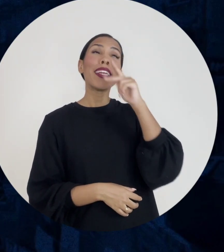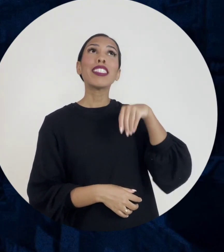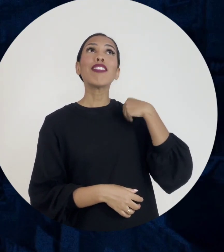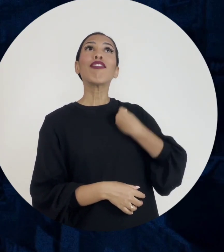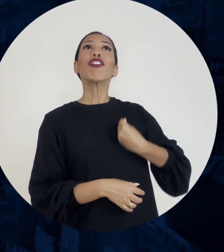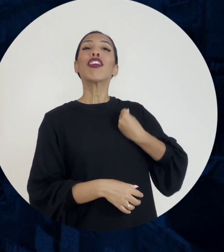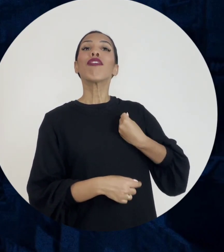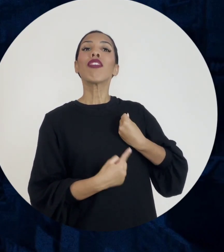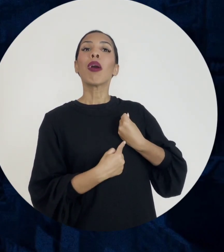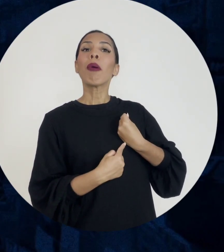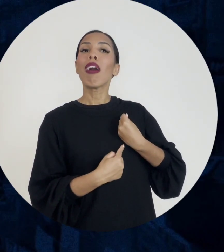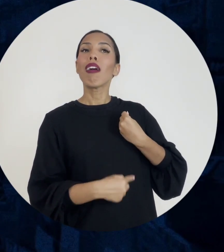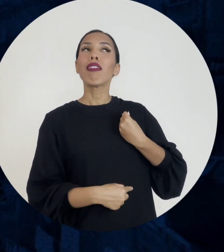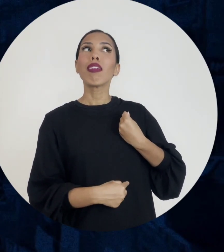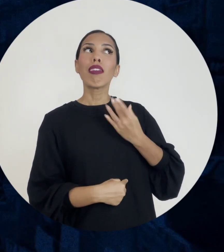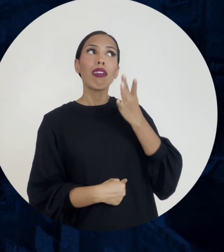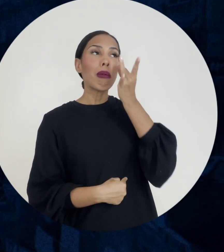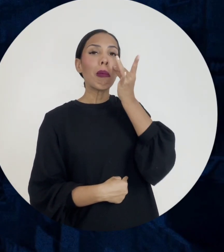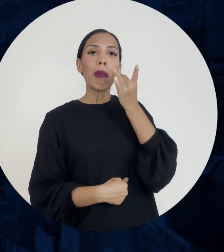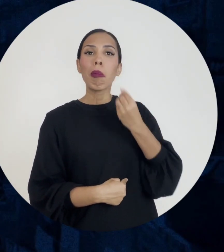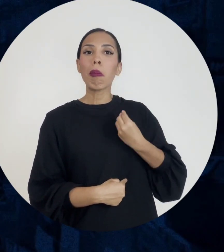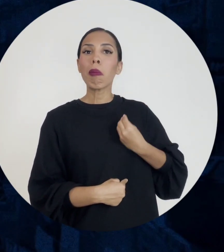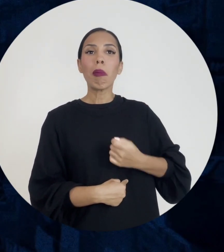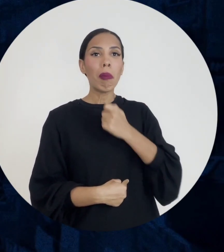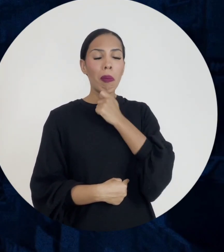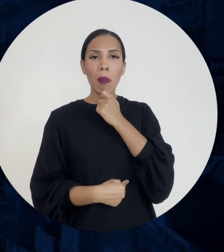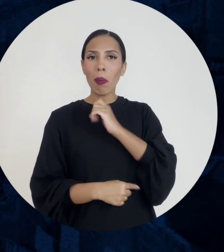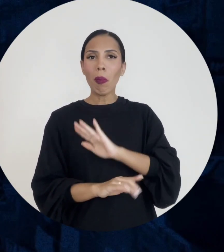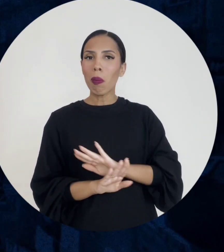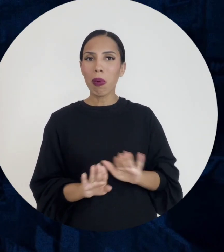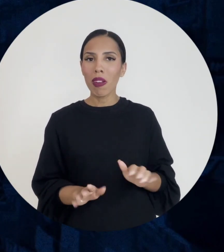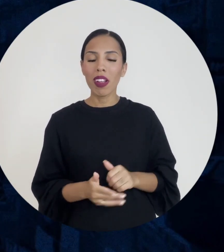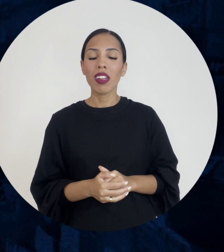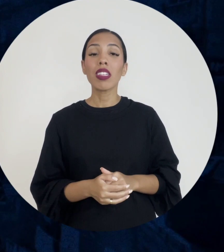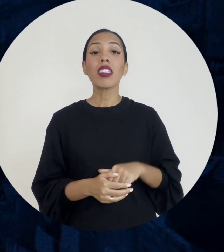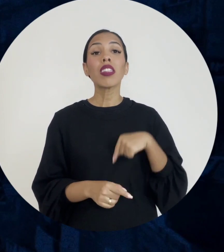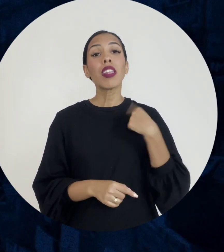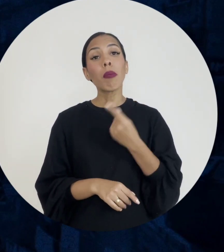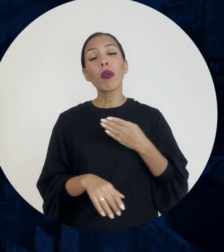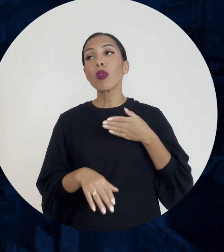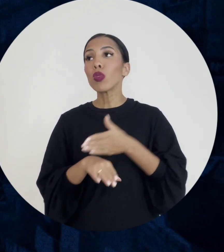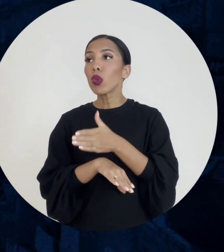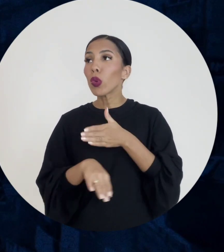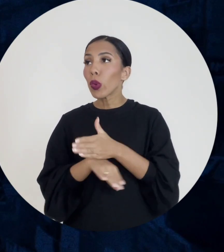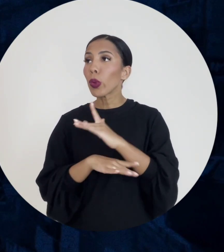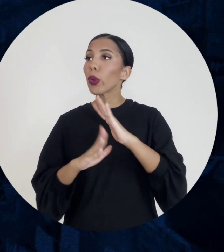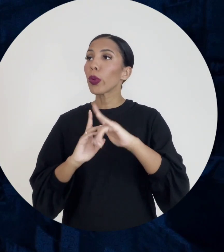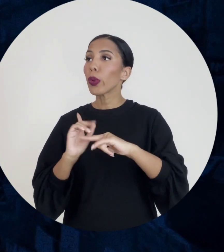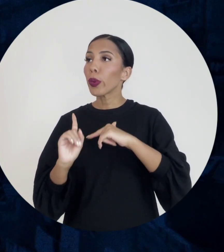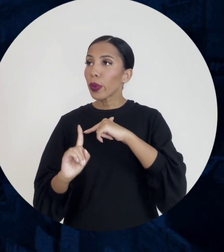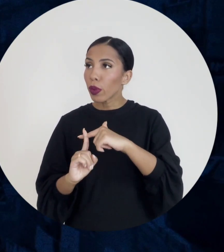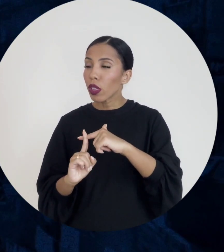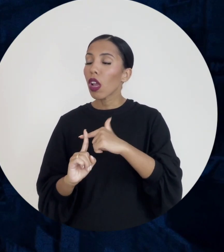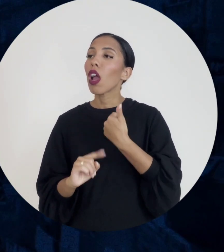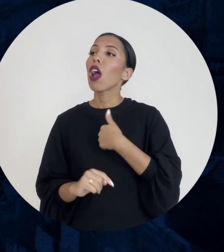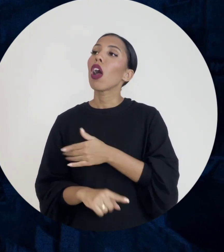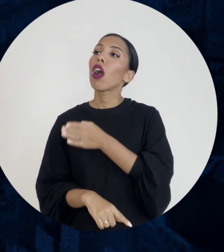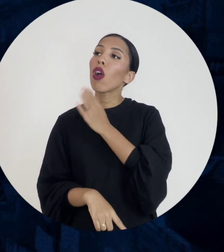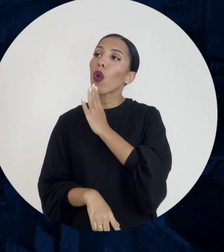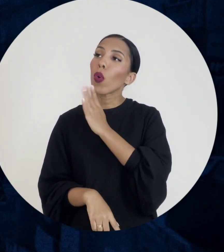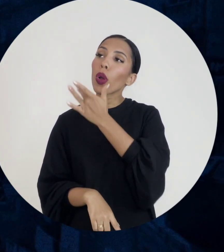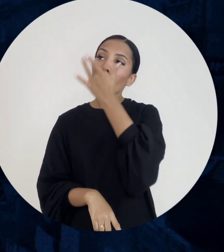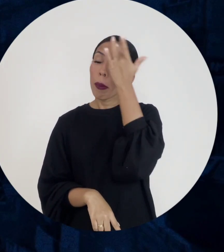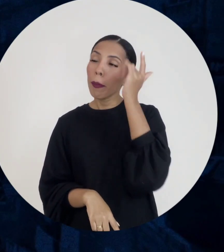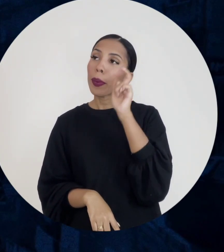foi que eu fui tendo essa convivência, né, de conhecer as pessoas, a Rocilda, a Joselita, a Zenite,